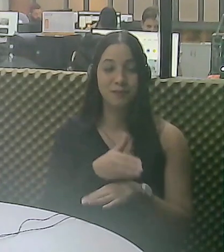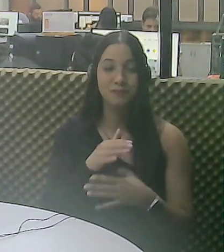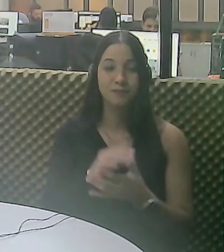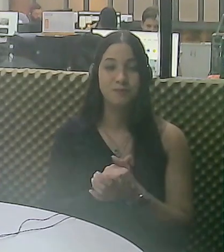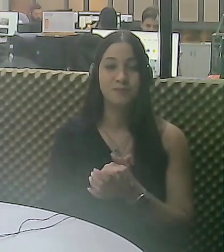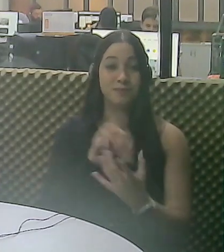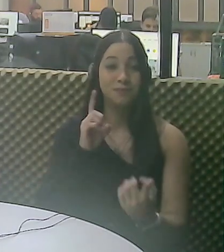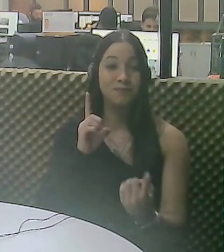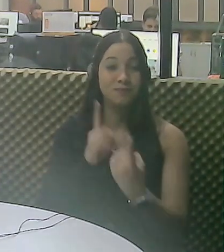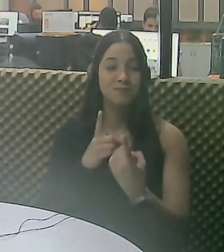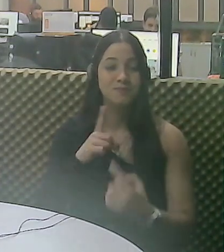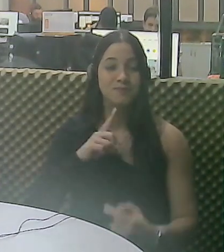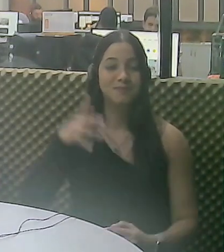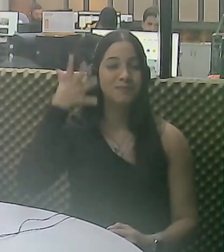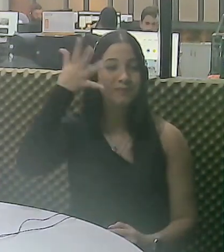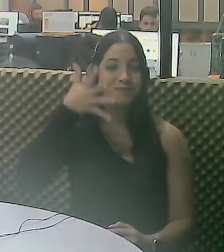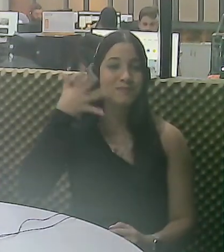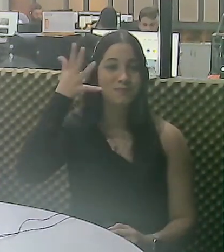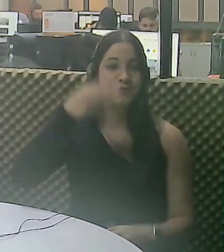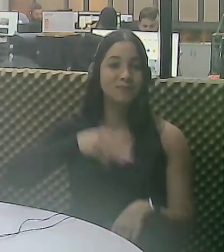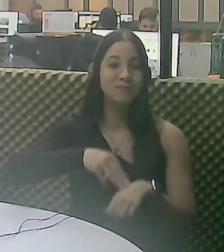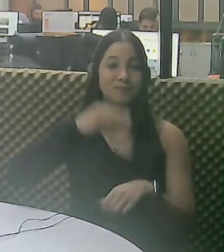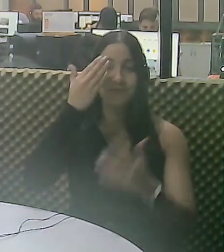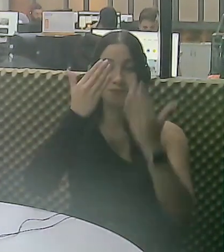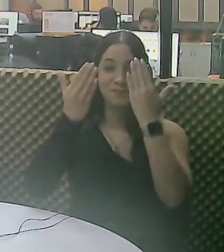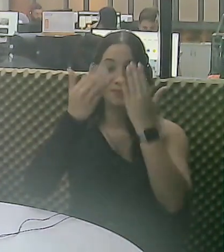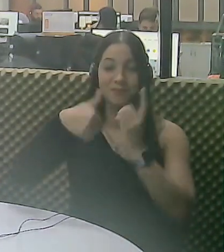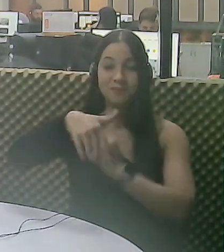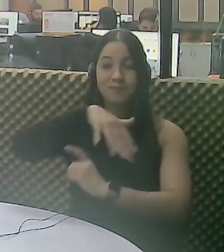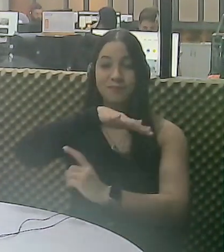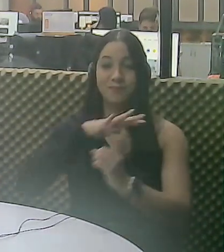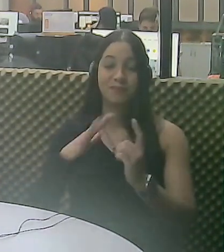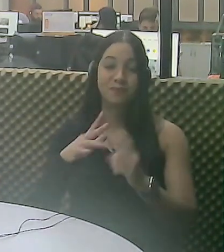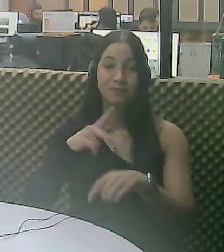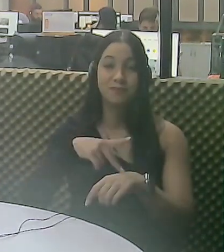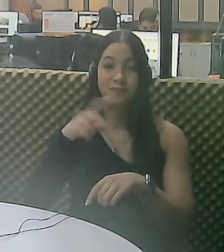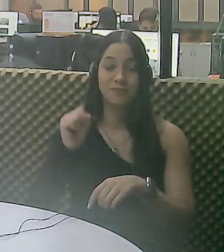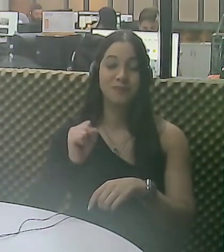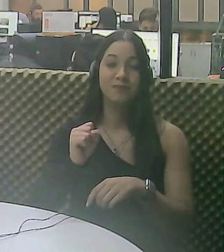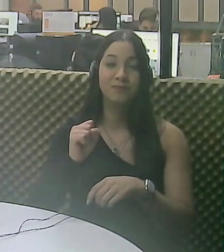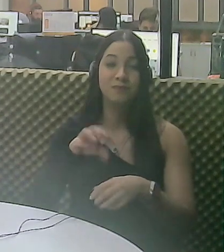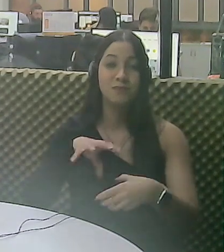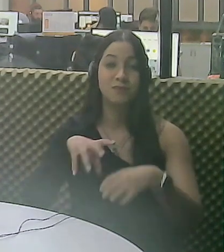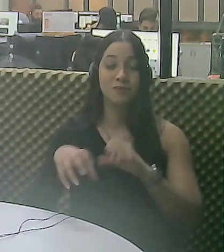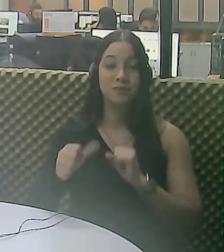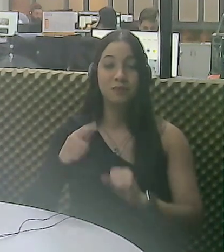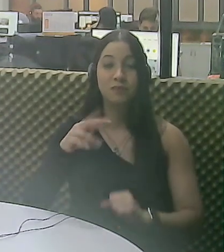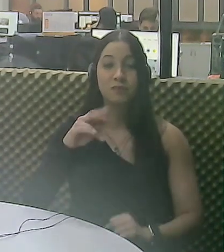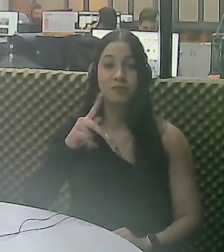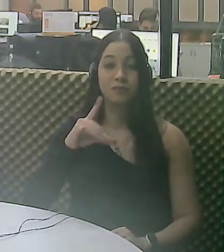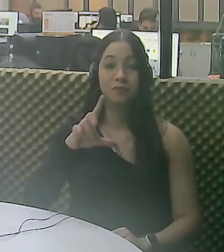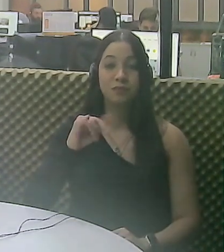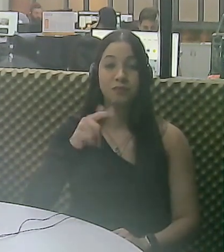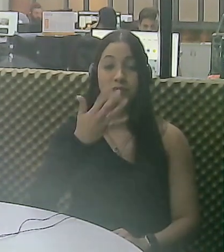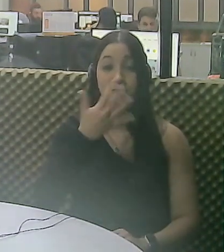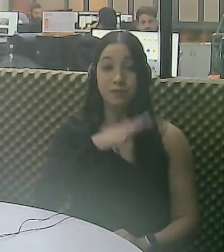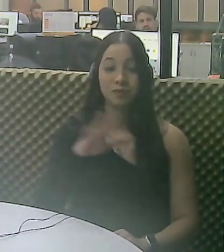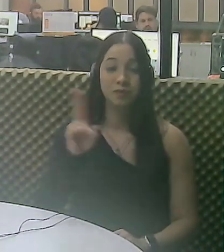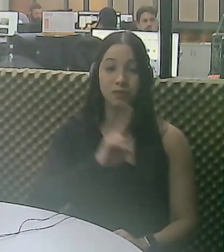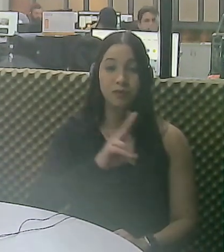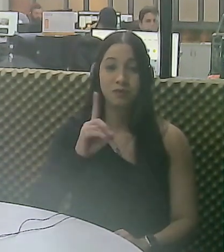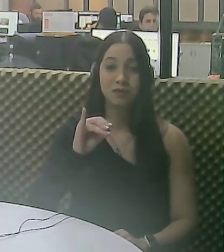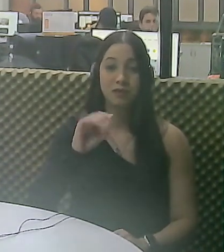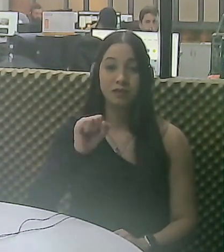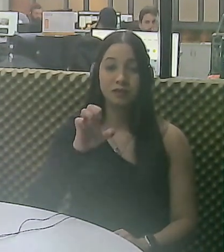O encontro contará com palestras da mestre em Psicologia Social e pós-graduada em Antropologia da Infância, Deise